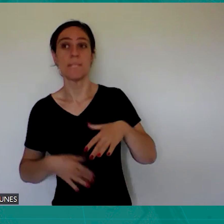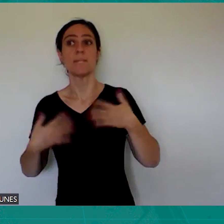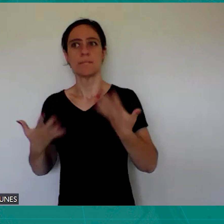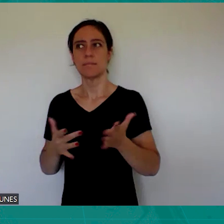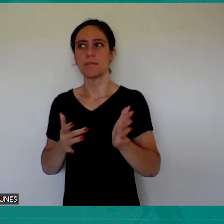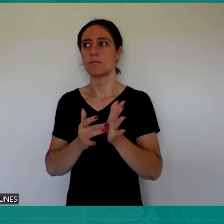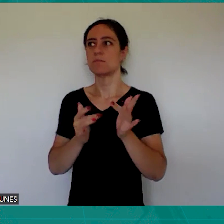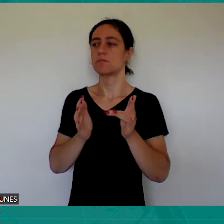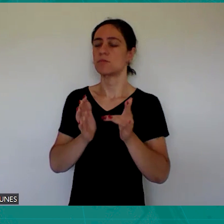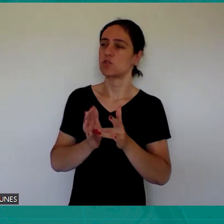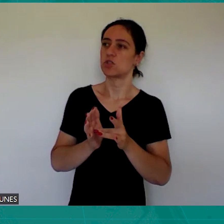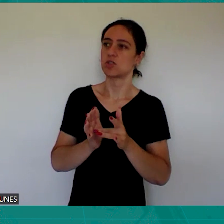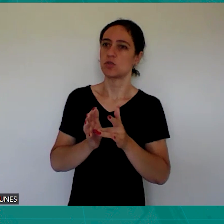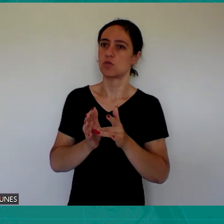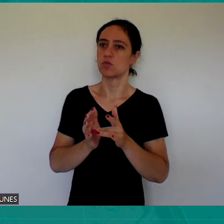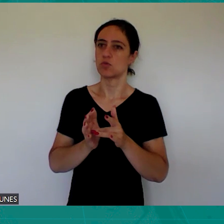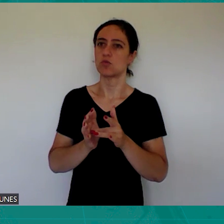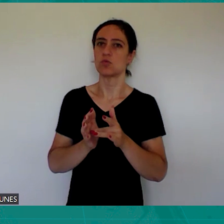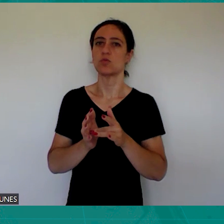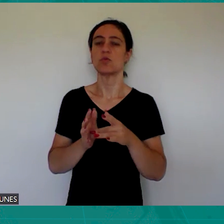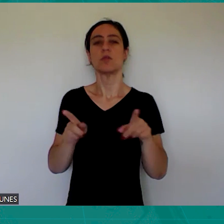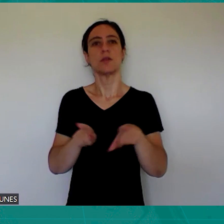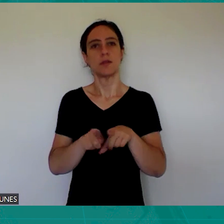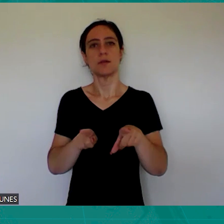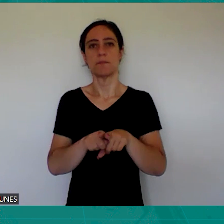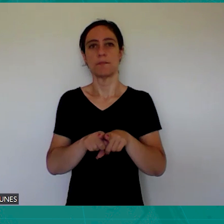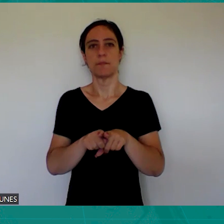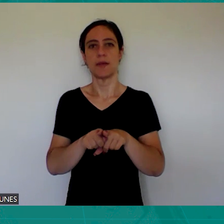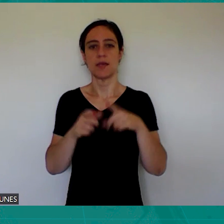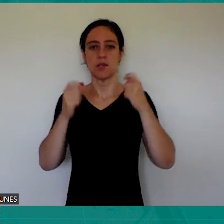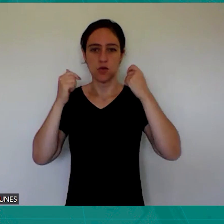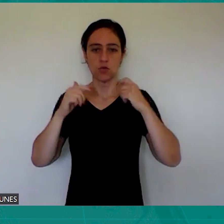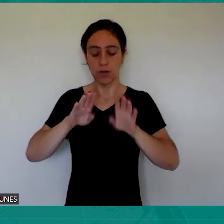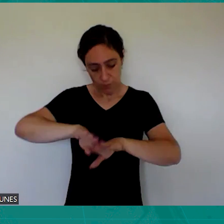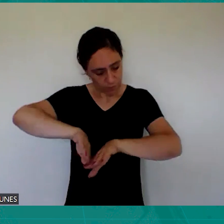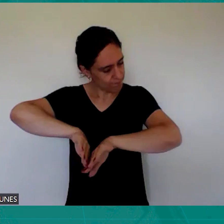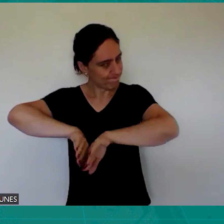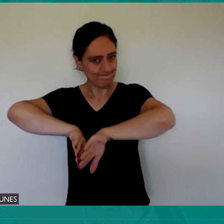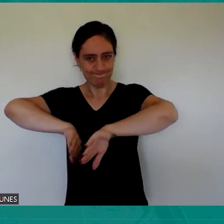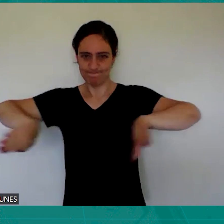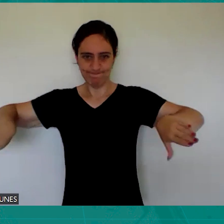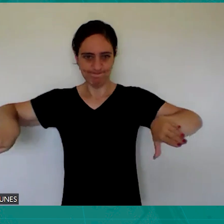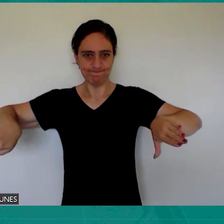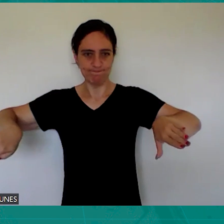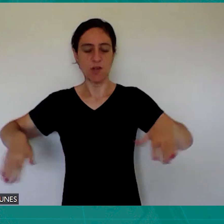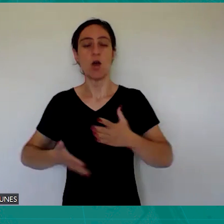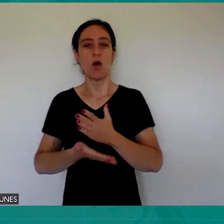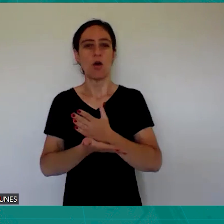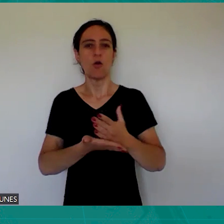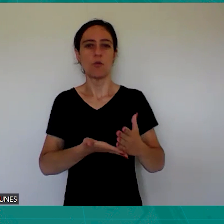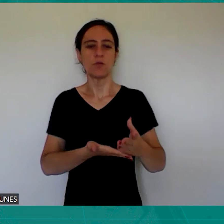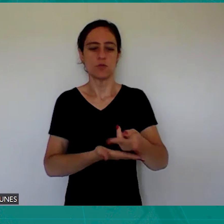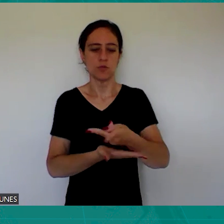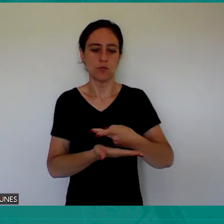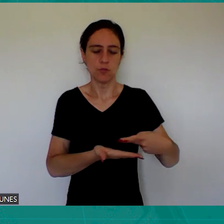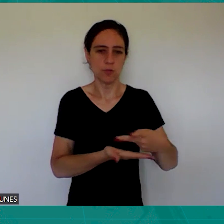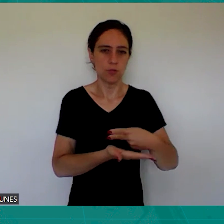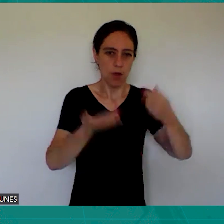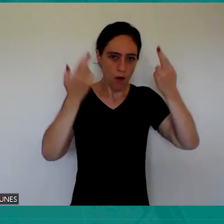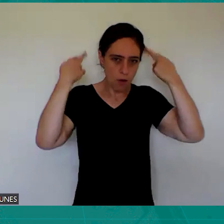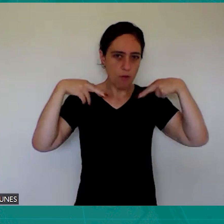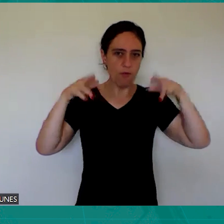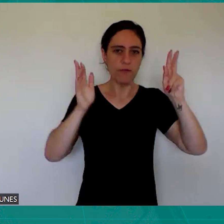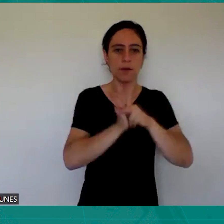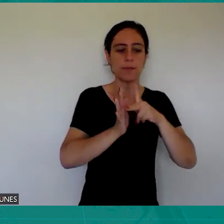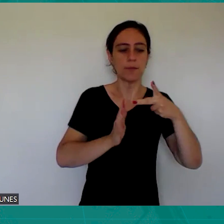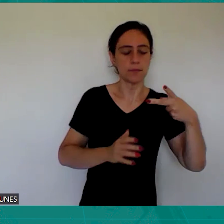momento, rompeu também com o judaísmo. Ele começou a procurar as suas próprias ovelhas, as suas